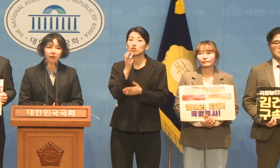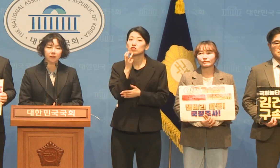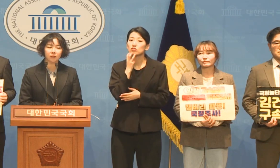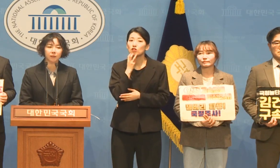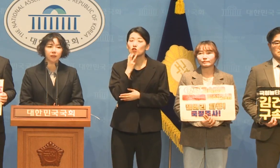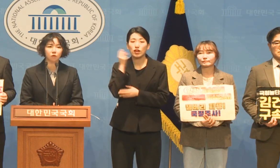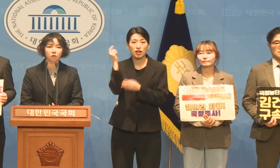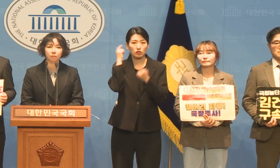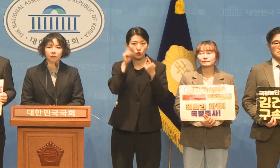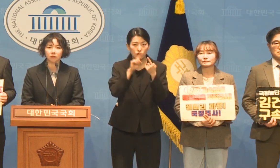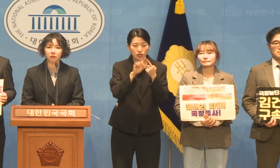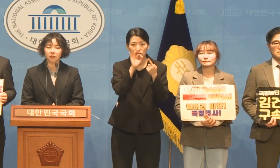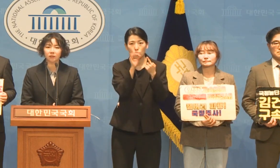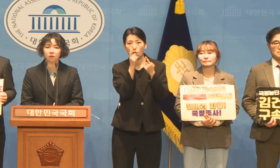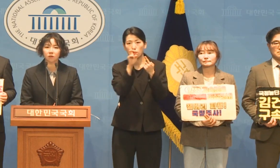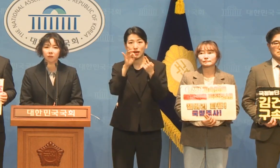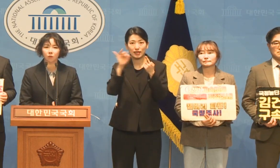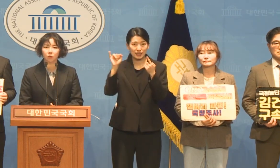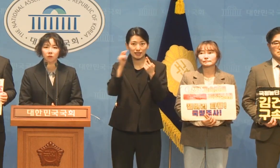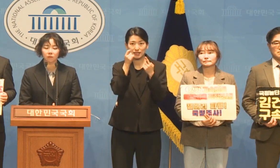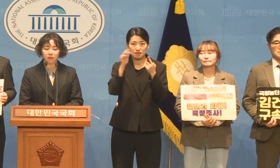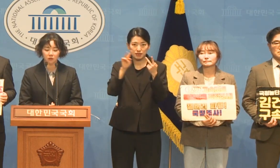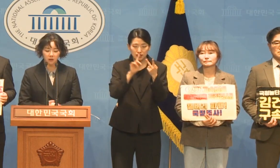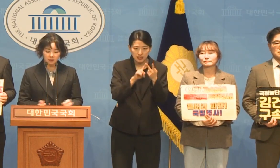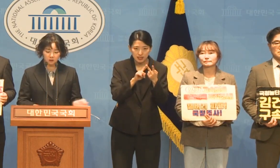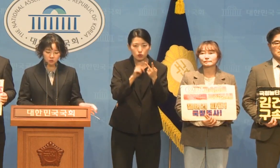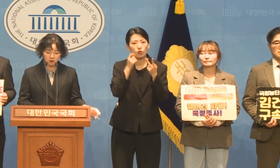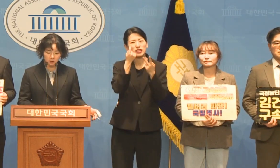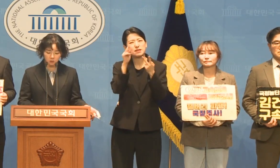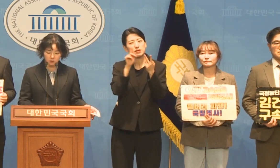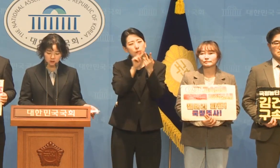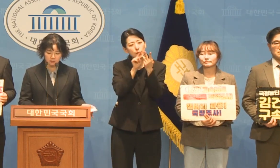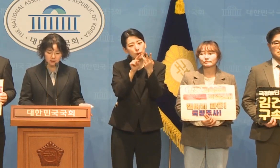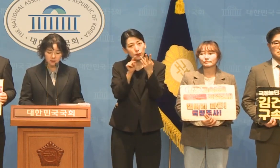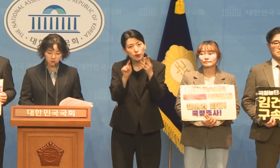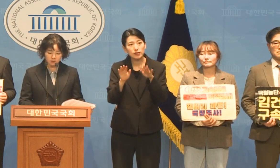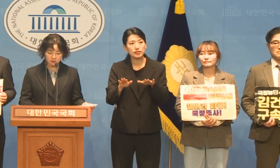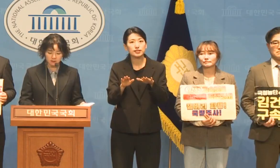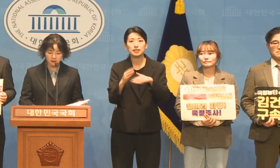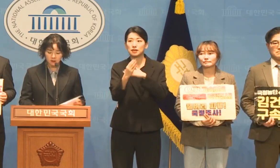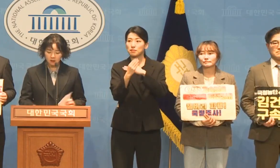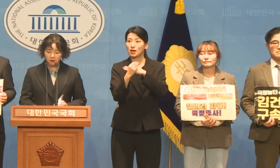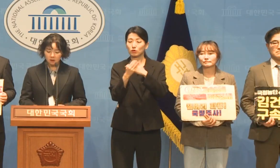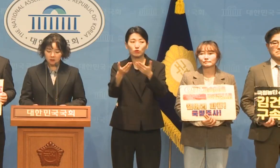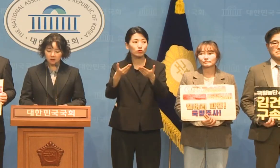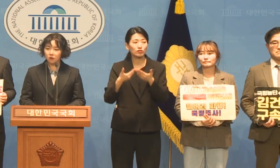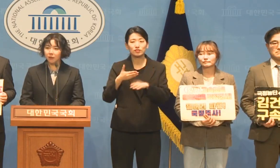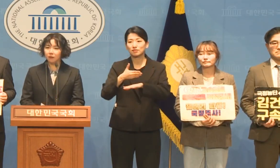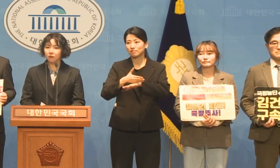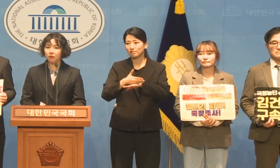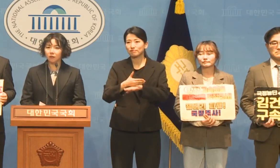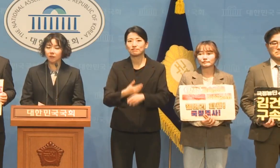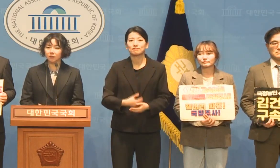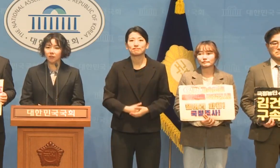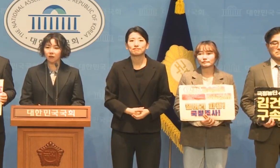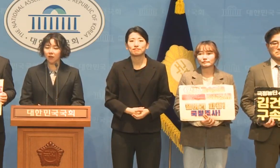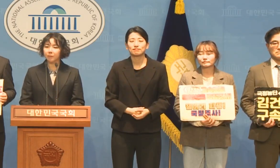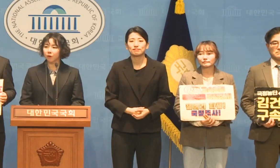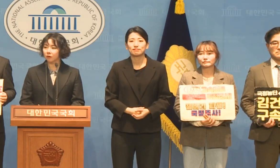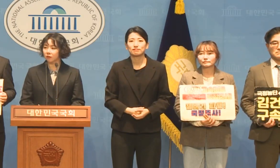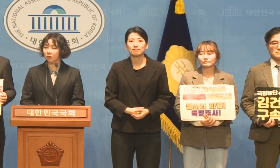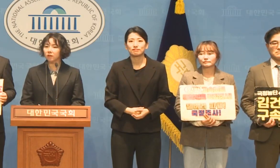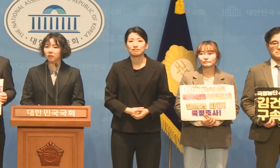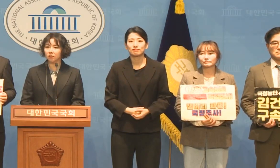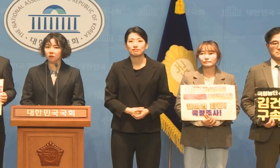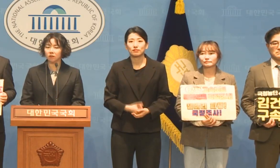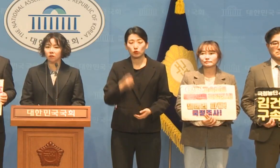소리, 오마이TV, 뉴스버스, 안진걸TV, 오동현TV에서 생중계하고 있습니다. 고맙습니다. 네, 그러면 다음은